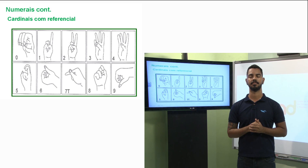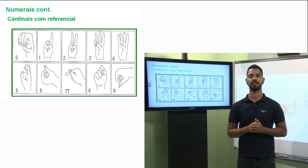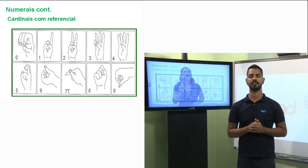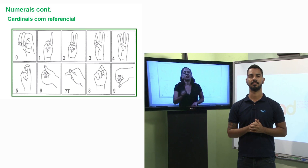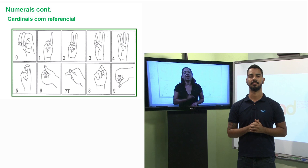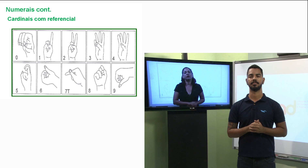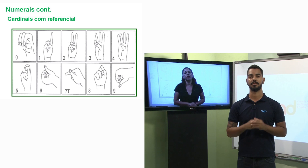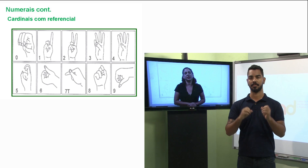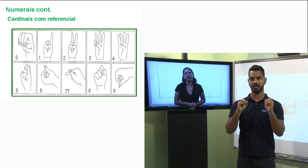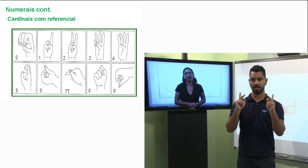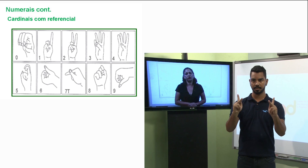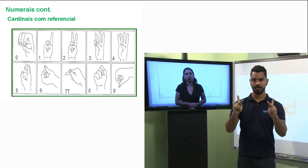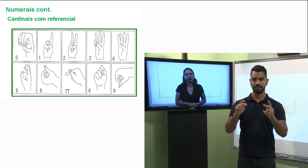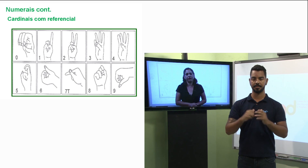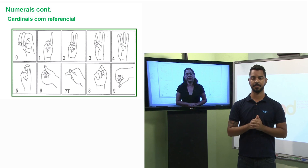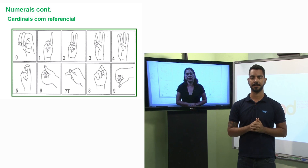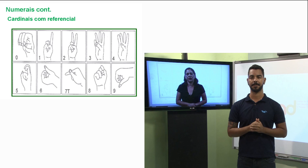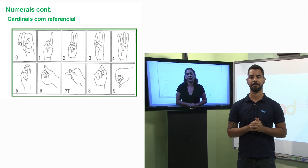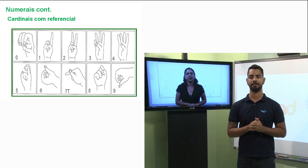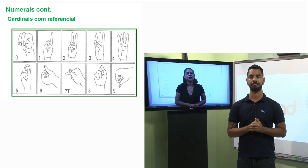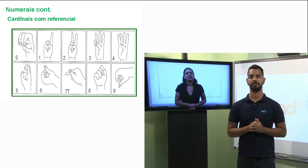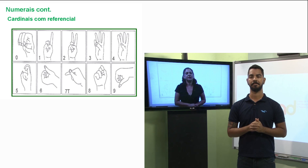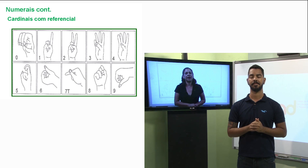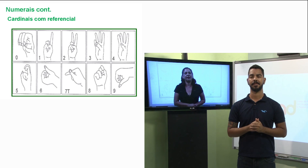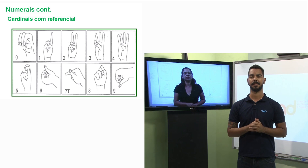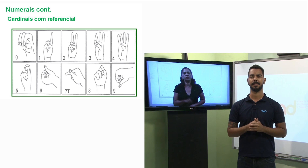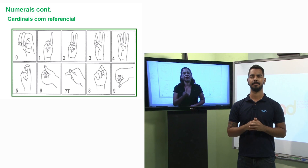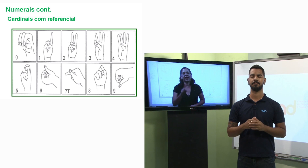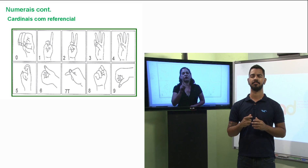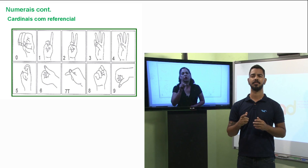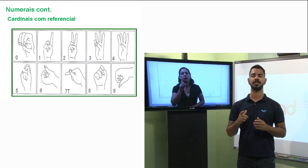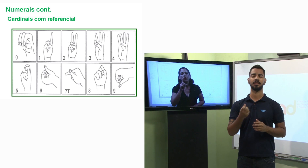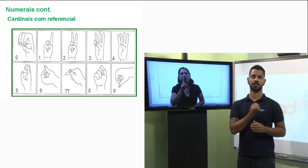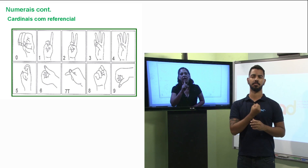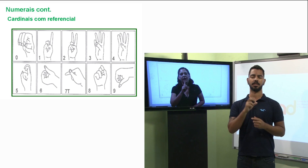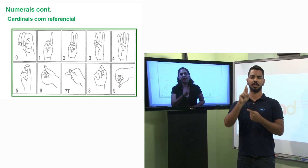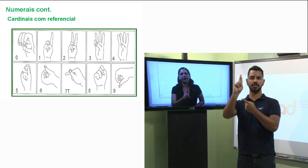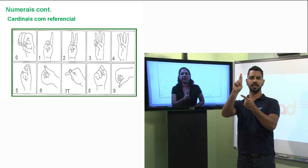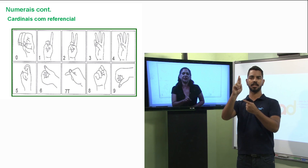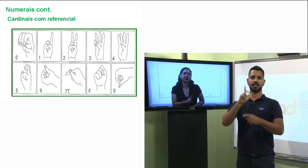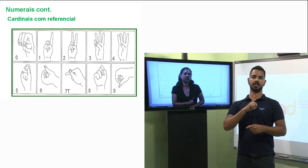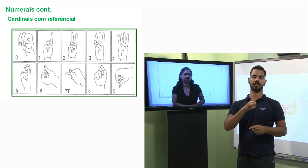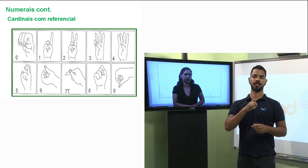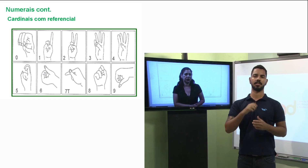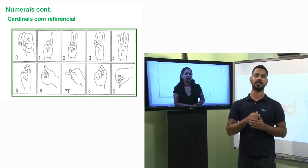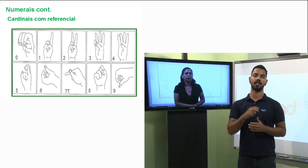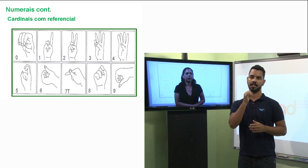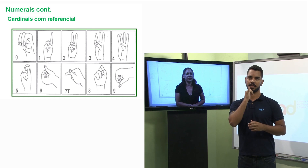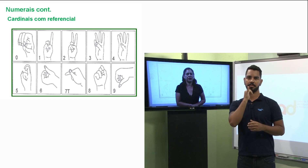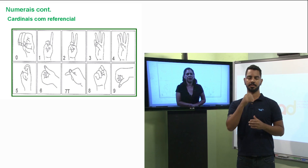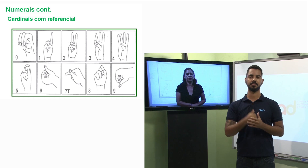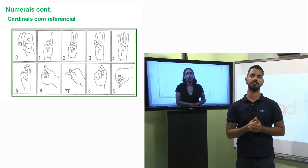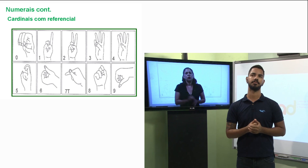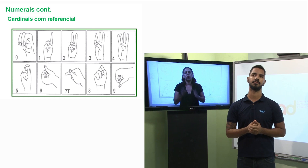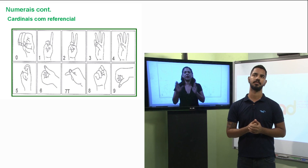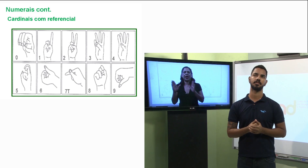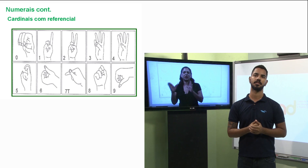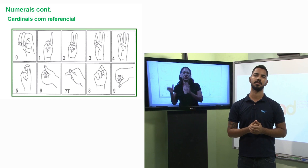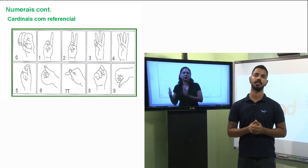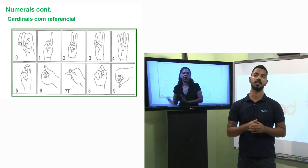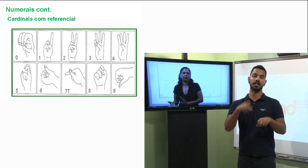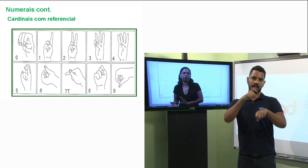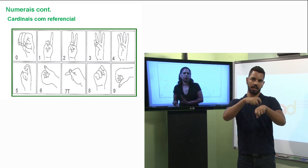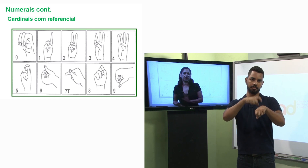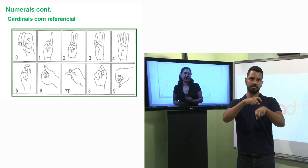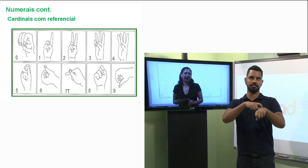certo? Já os cardinais com referência sinalizam numerais com referência de, por exemplo,